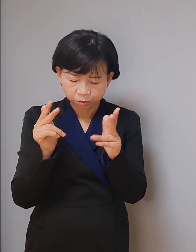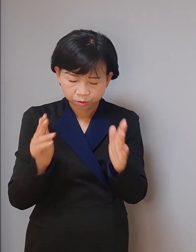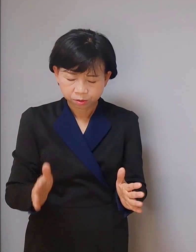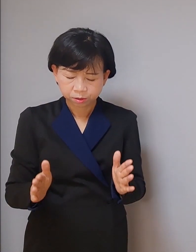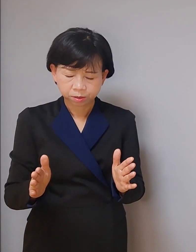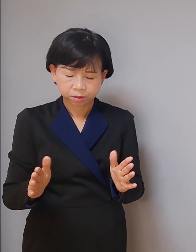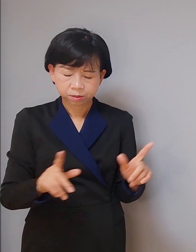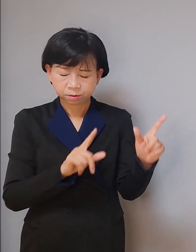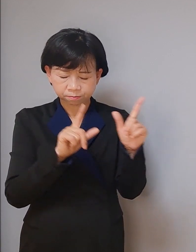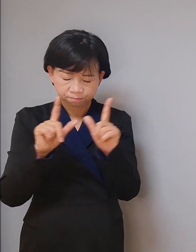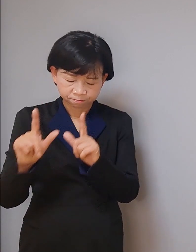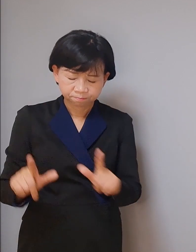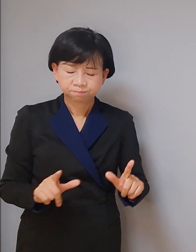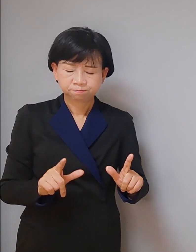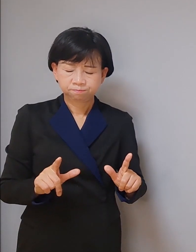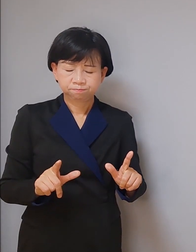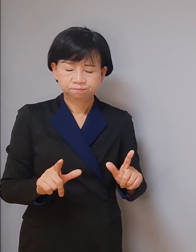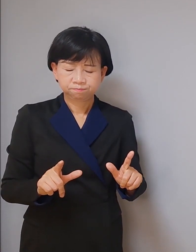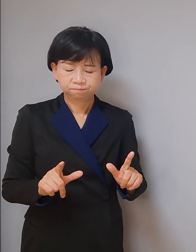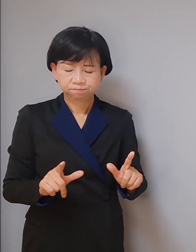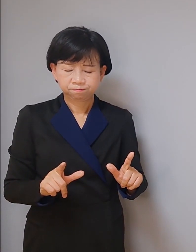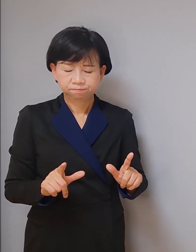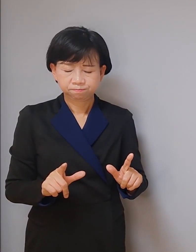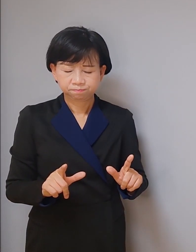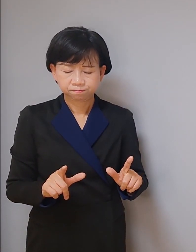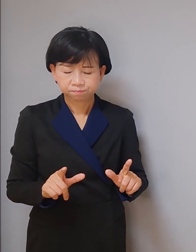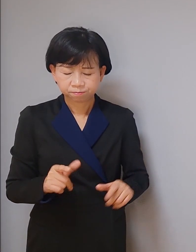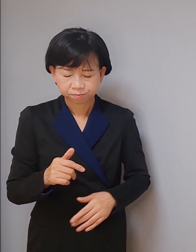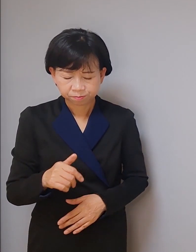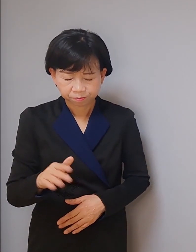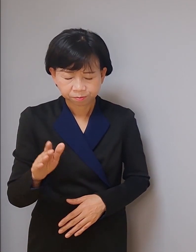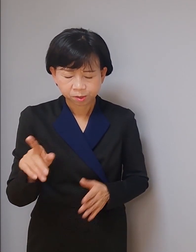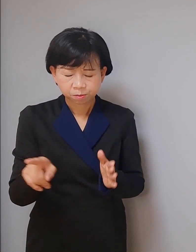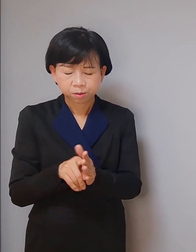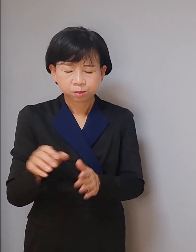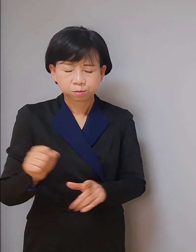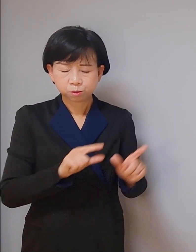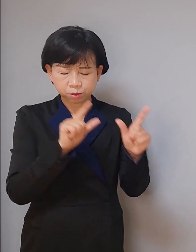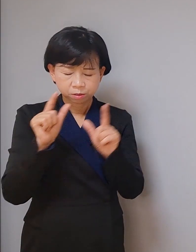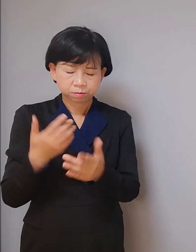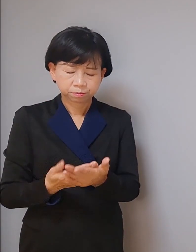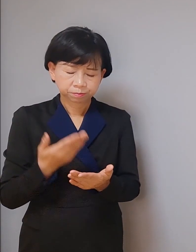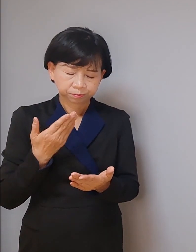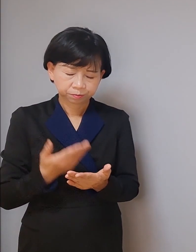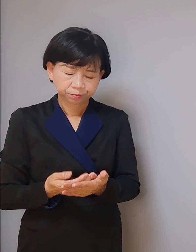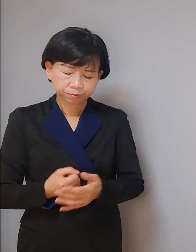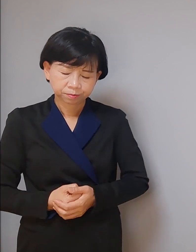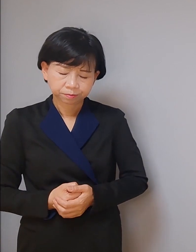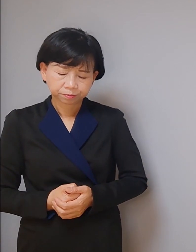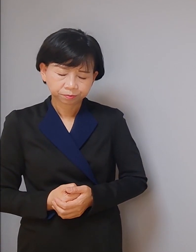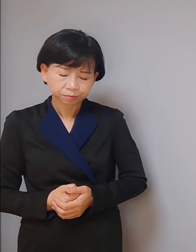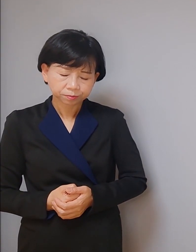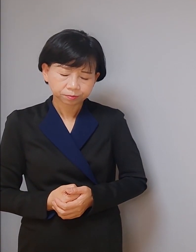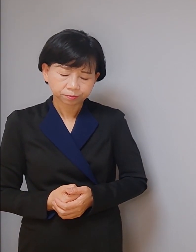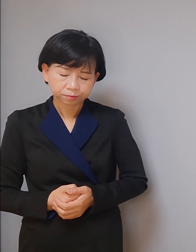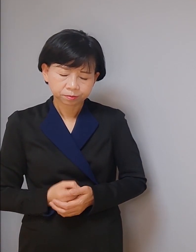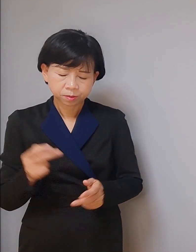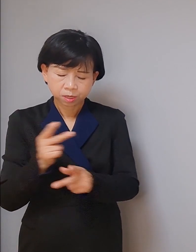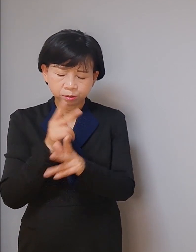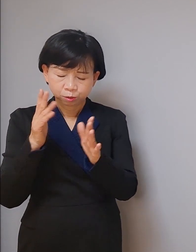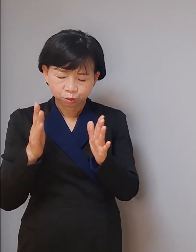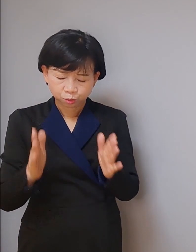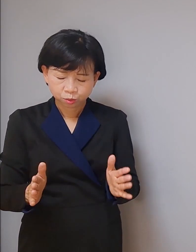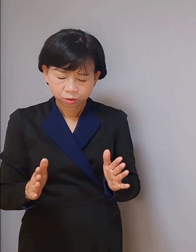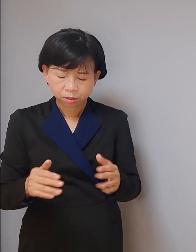또 살아내려고 합니다. 믿음으로 살아낼 수 있게 하여 주시옵소서. 한